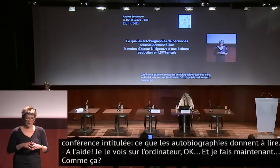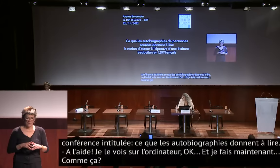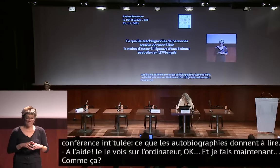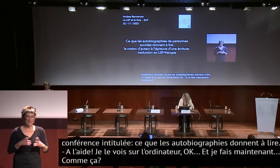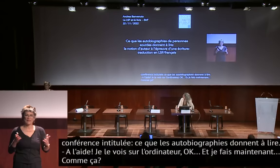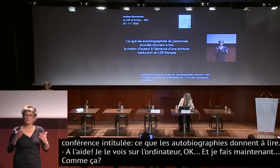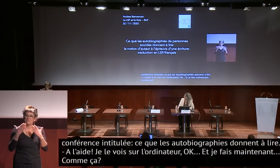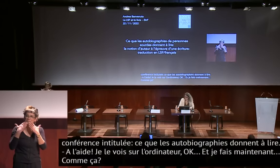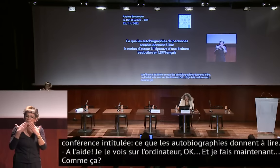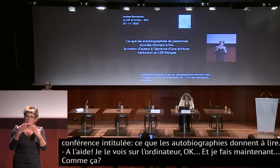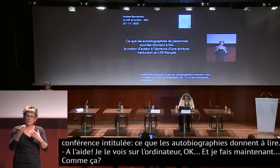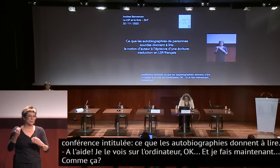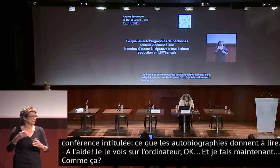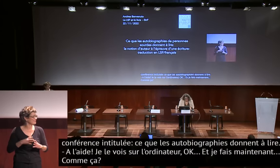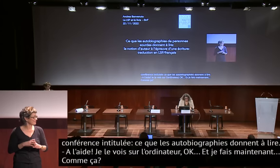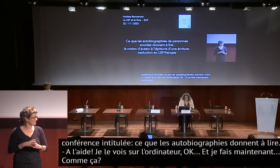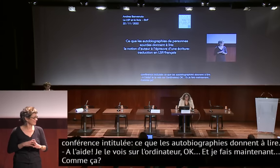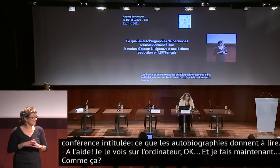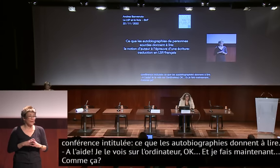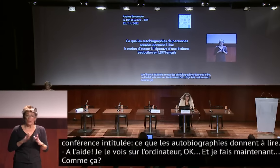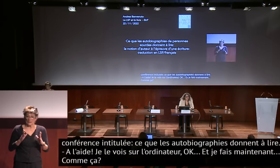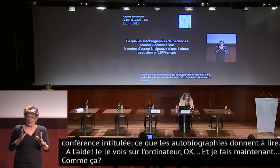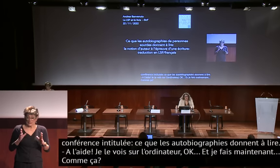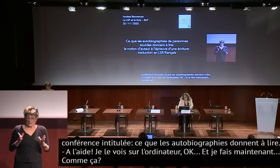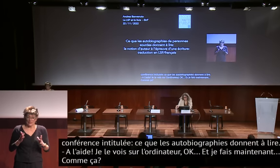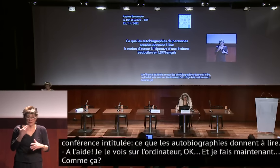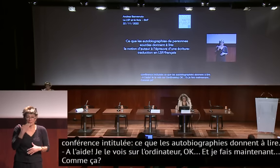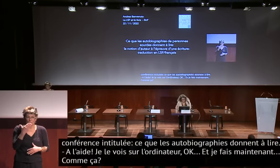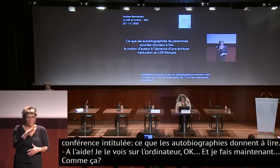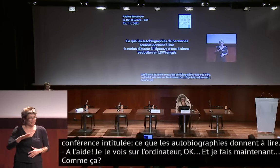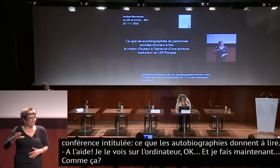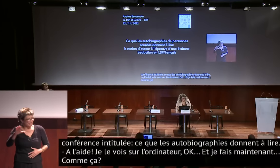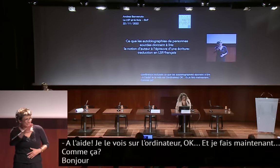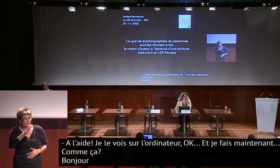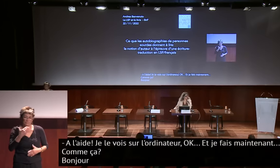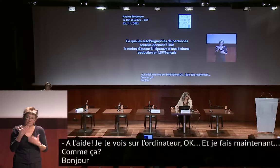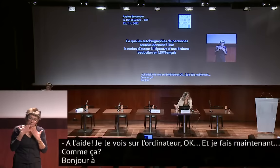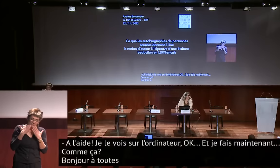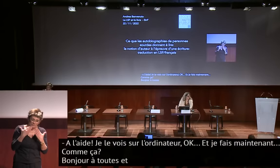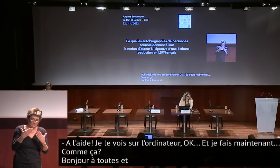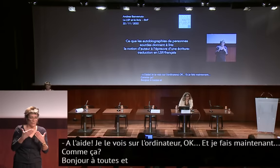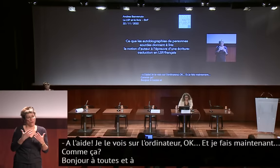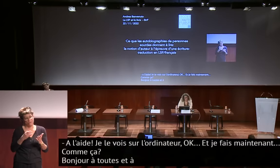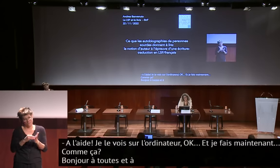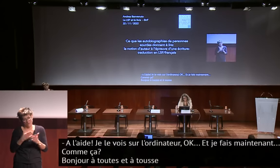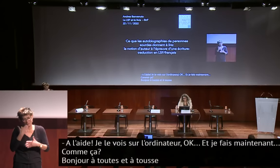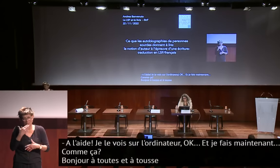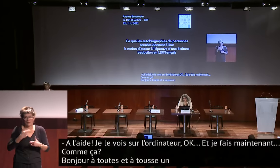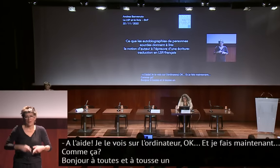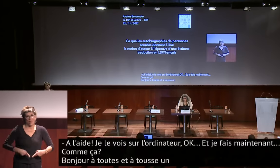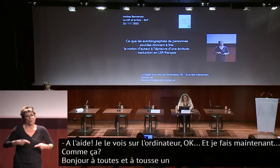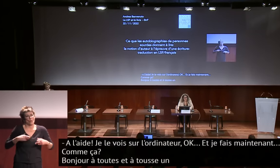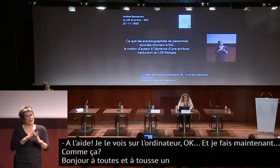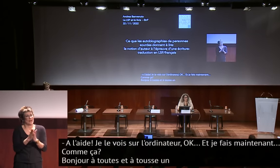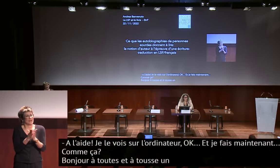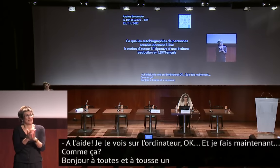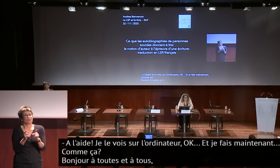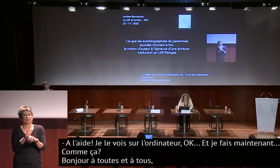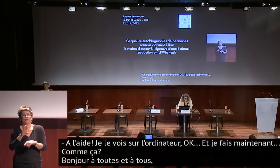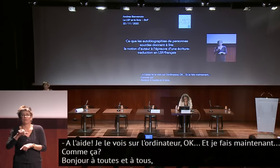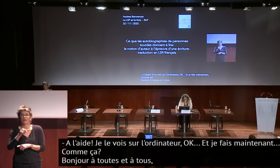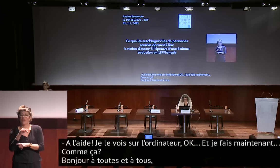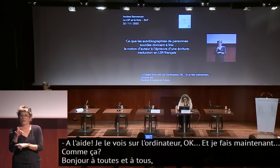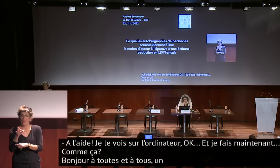Merci beaucoup. Donc, bonjour à toutes et à tous et merci, un grand merci à l'Atelier du Livre et à la Bibliothèque nationale de France